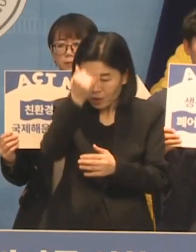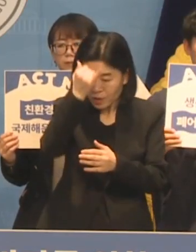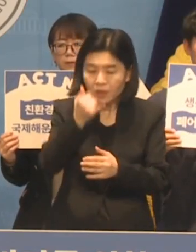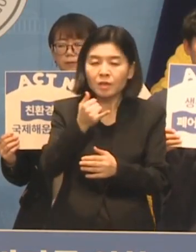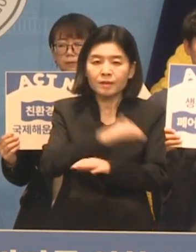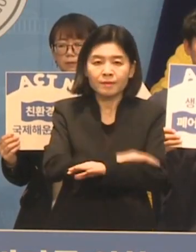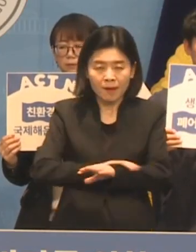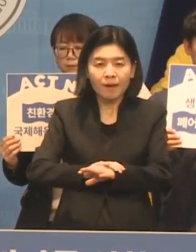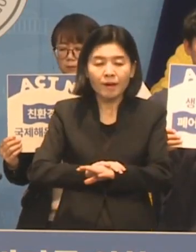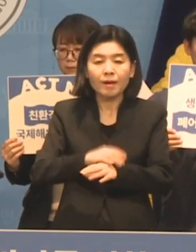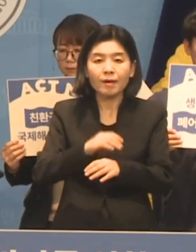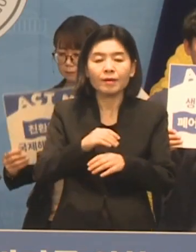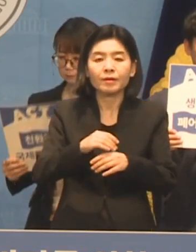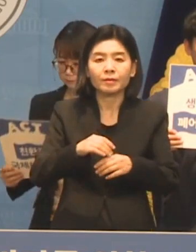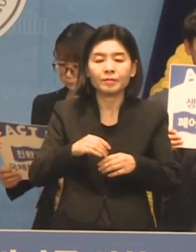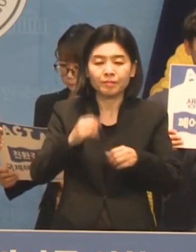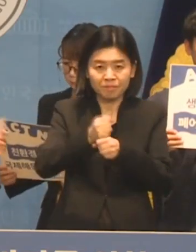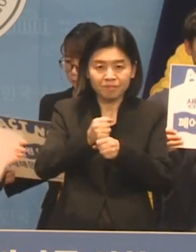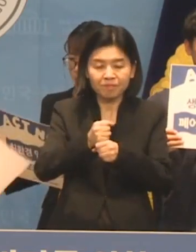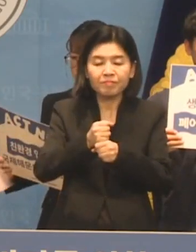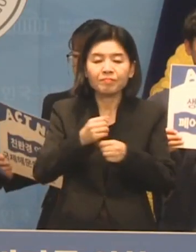합니다. 감사합니다.